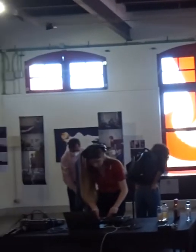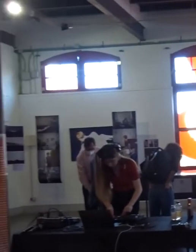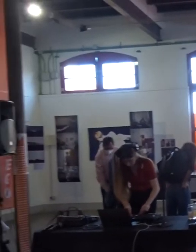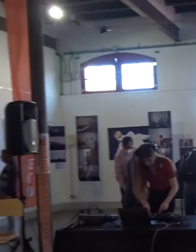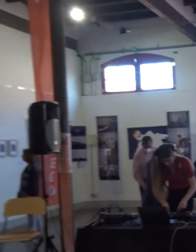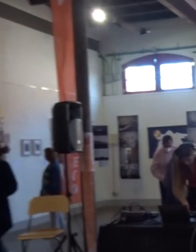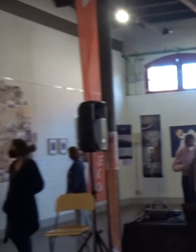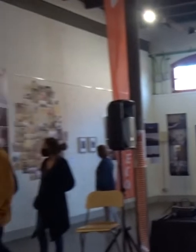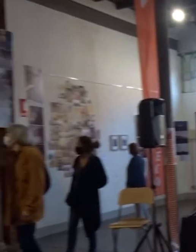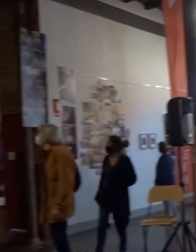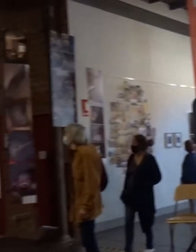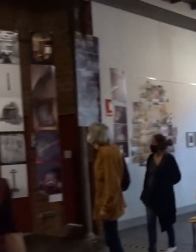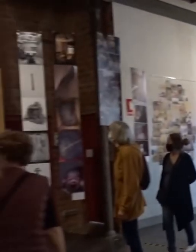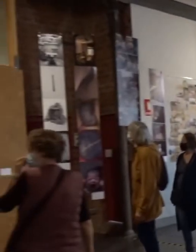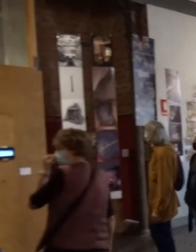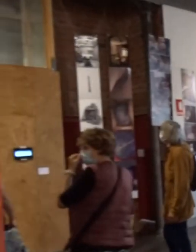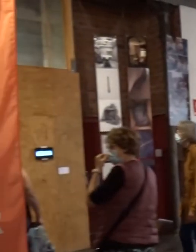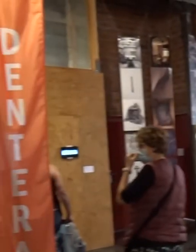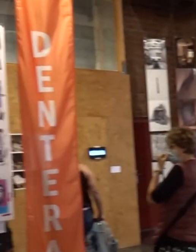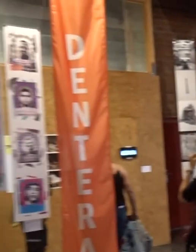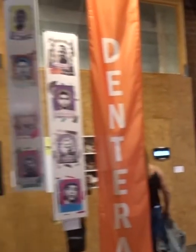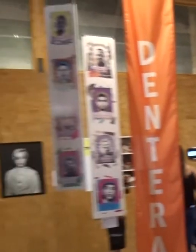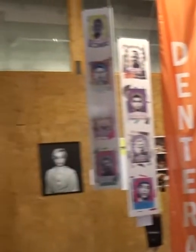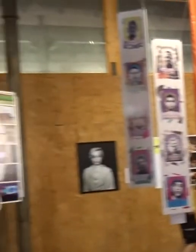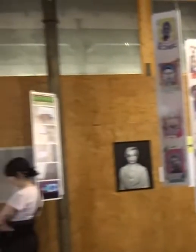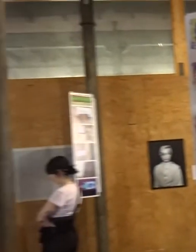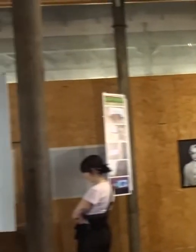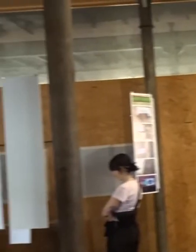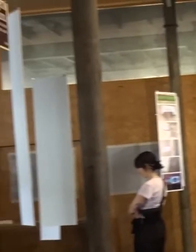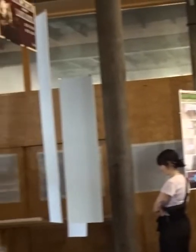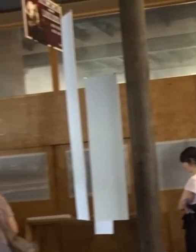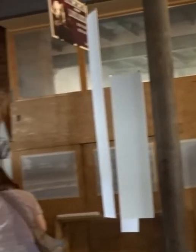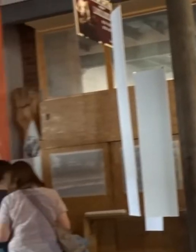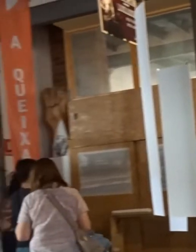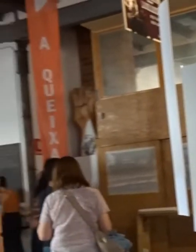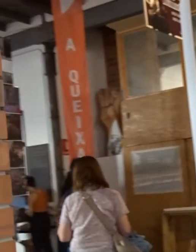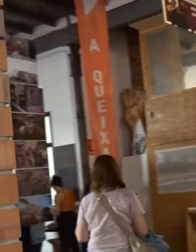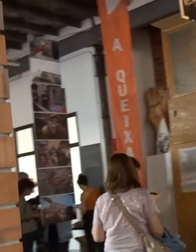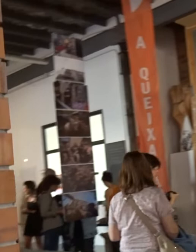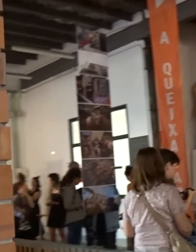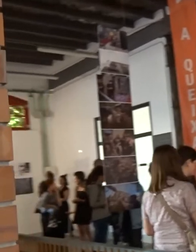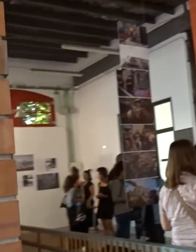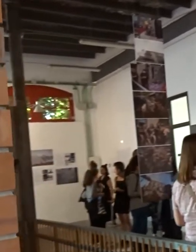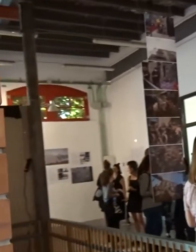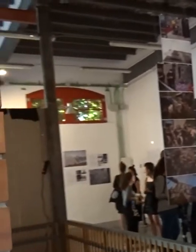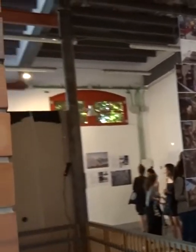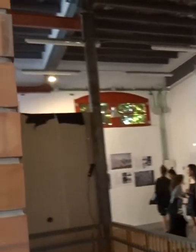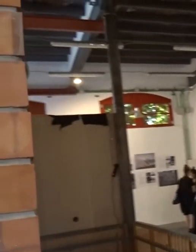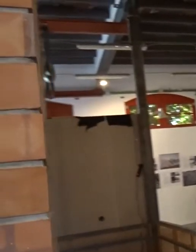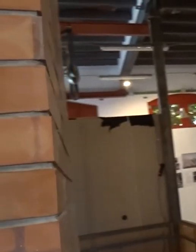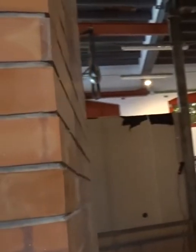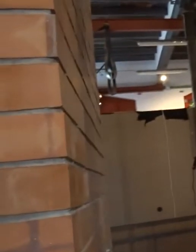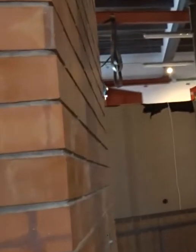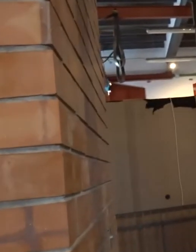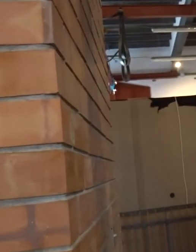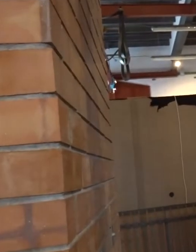ens configura i ens expressem visualment. Llavors també és una mica hora d'ocupar en cap aquest